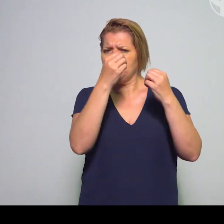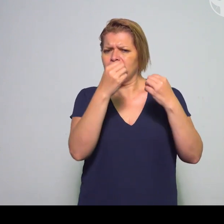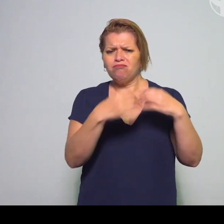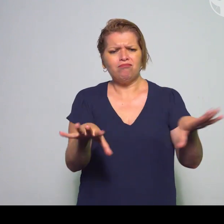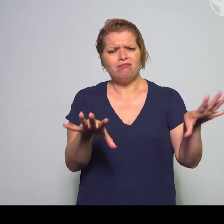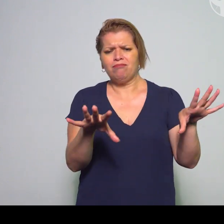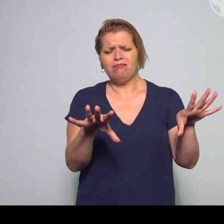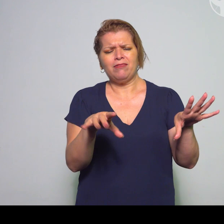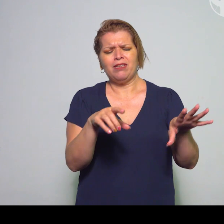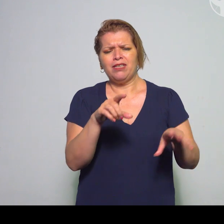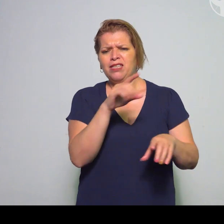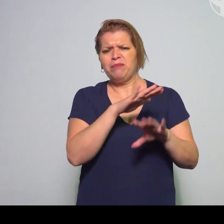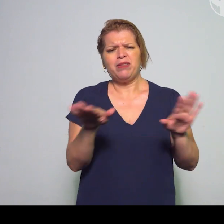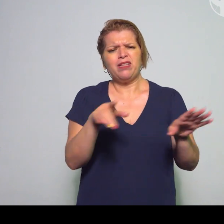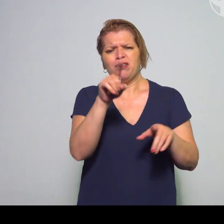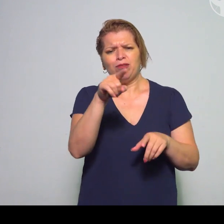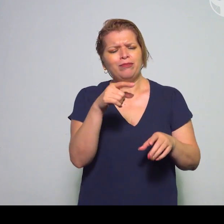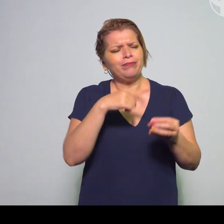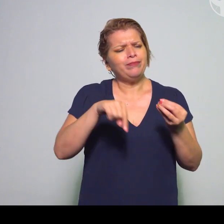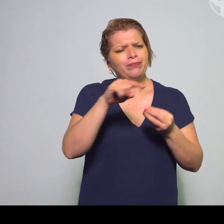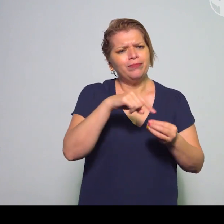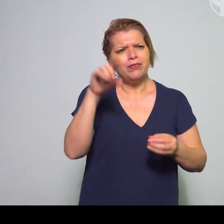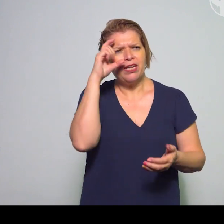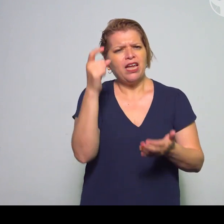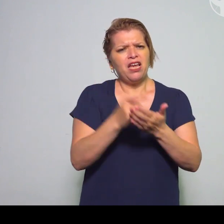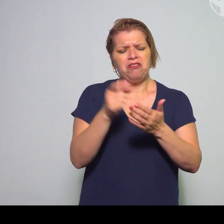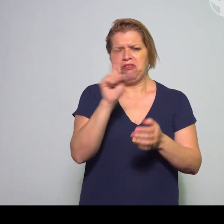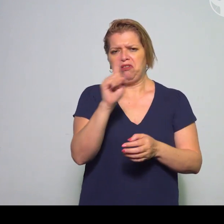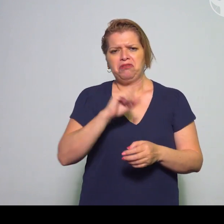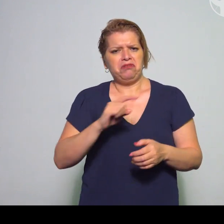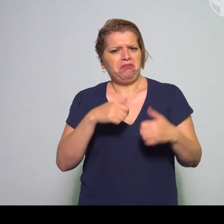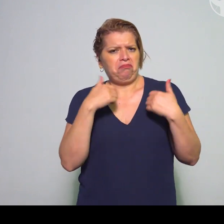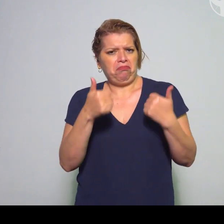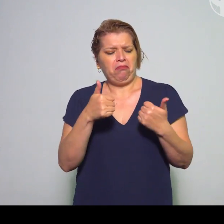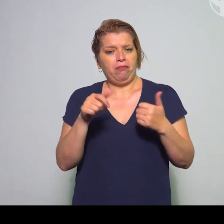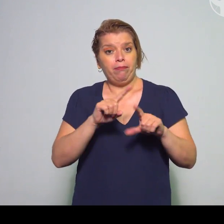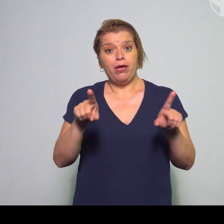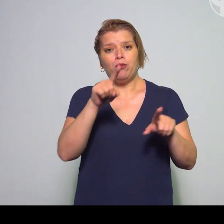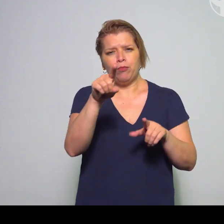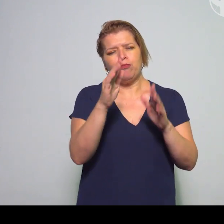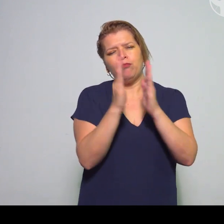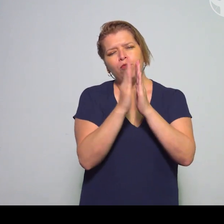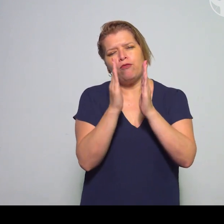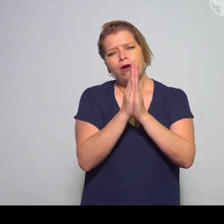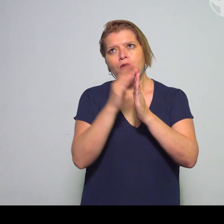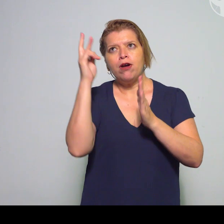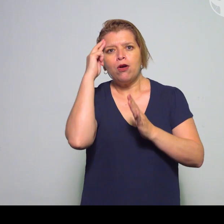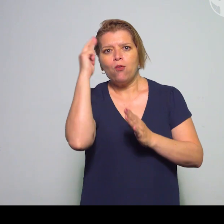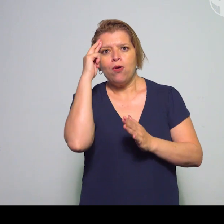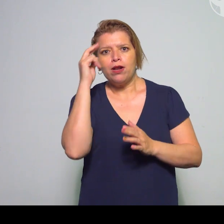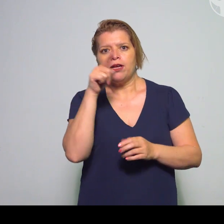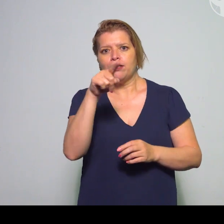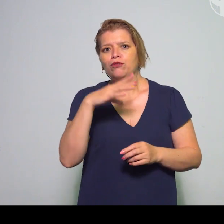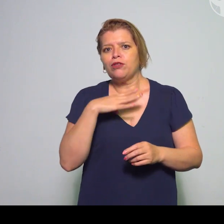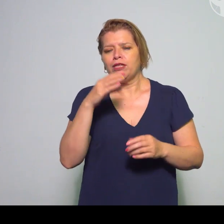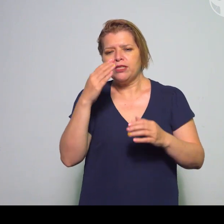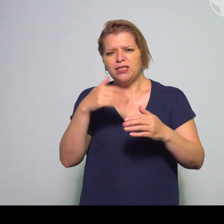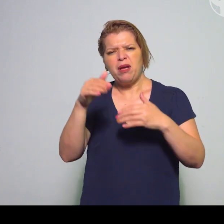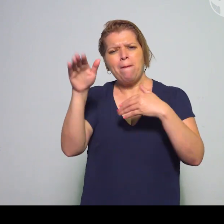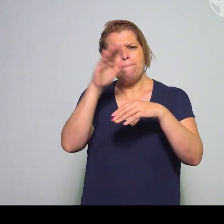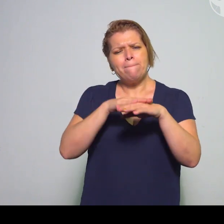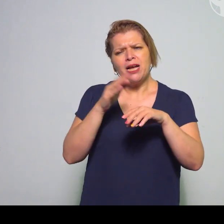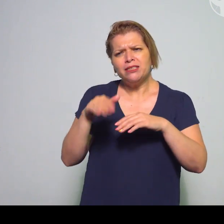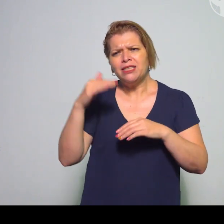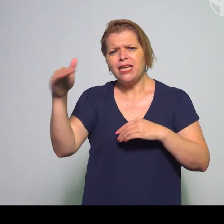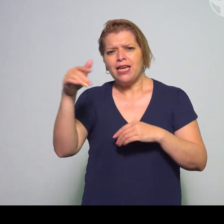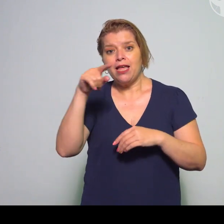tu familia creyendo que que esto ya no vale la pena. Sin embargo, recuerda que hay algo más allá de